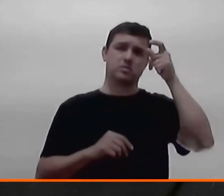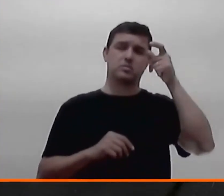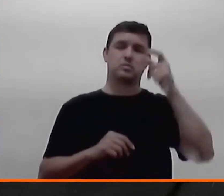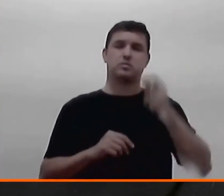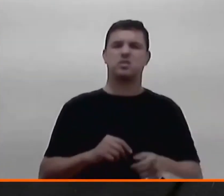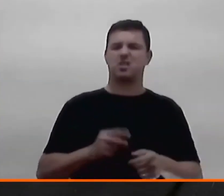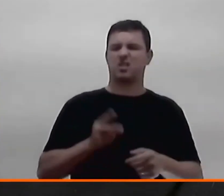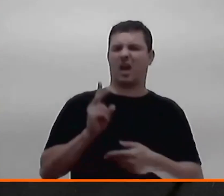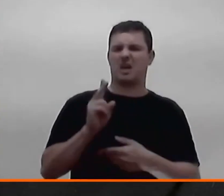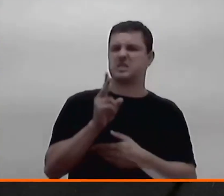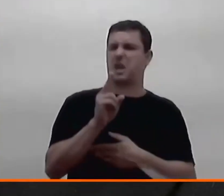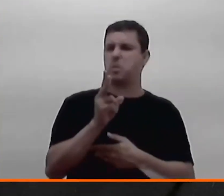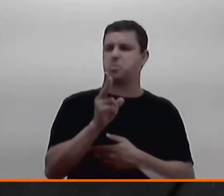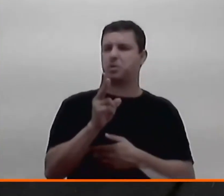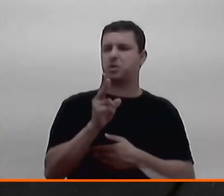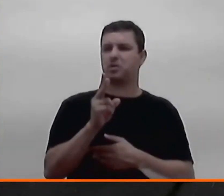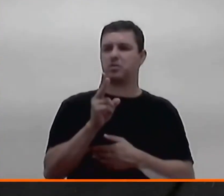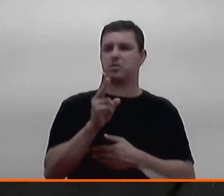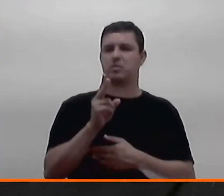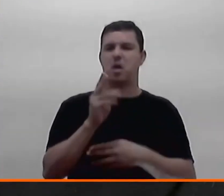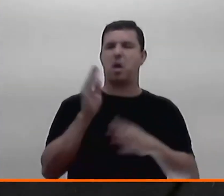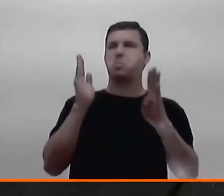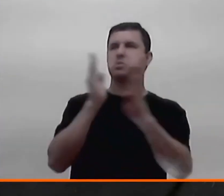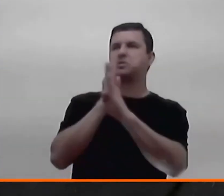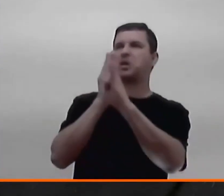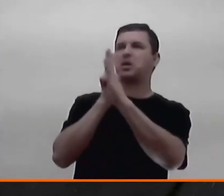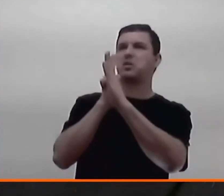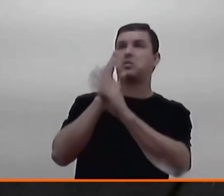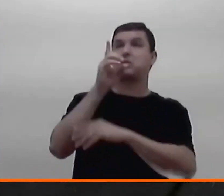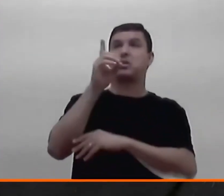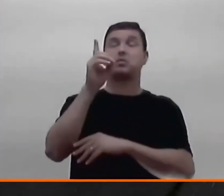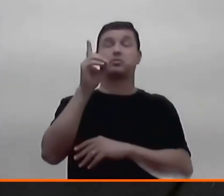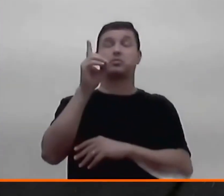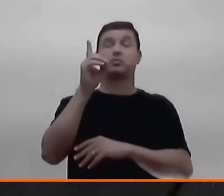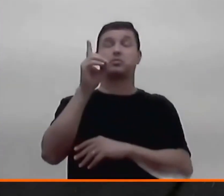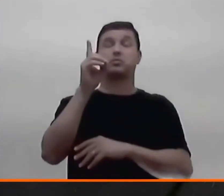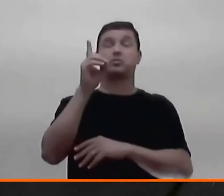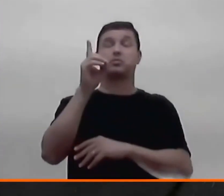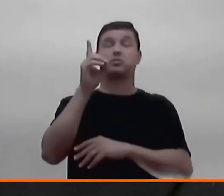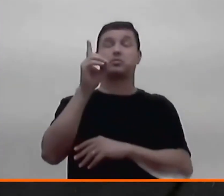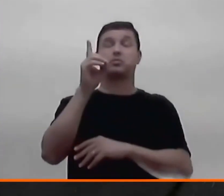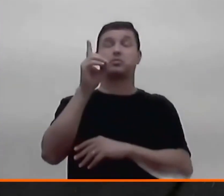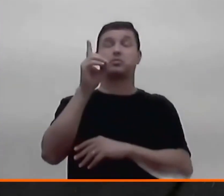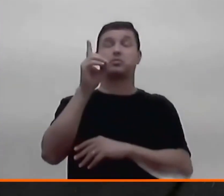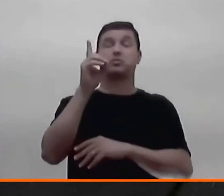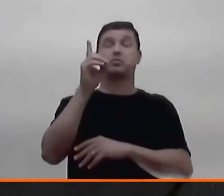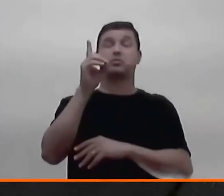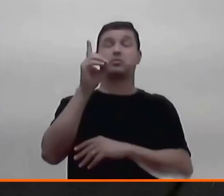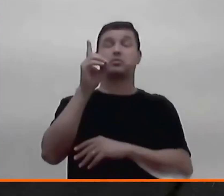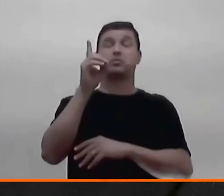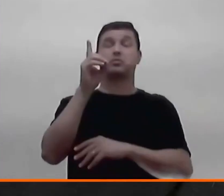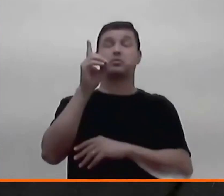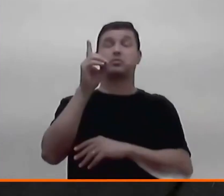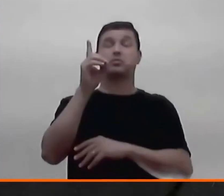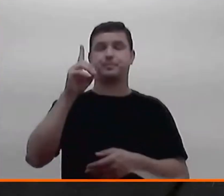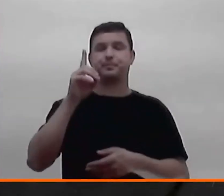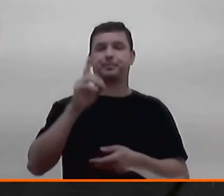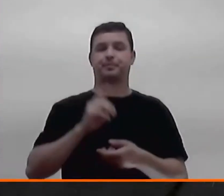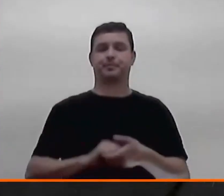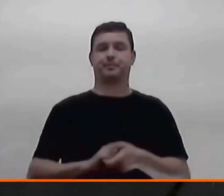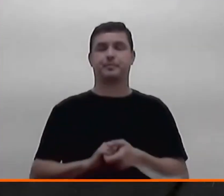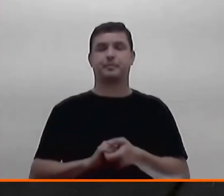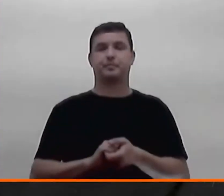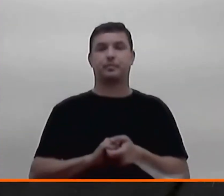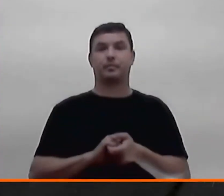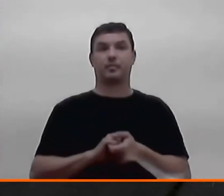sempre opondo a Deus. Toda iniciativa de Deus, ele é contra. Deus fala A, ele é contra. Deus fala B, ele